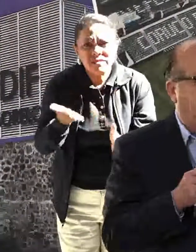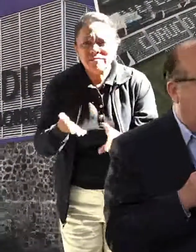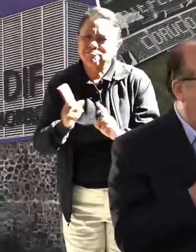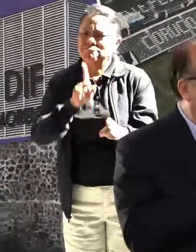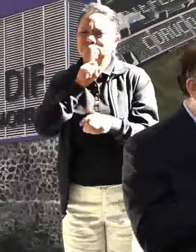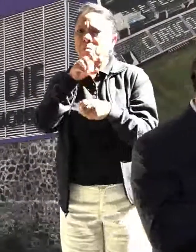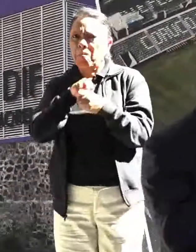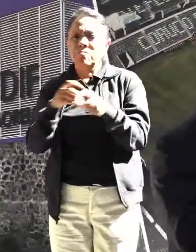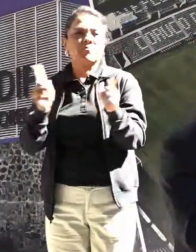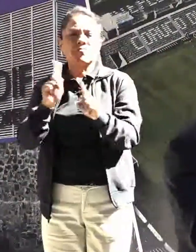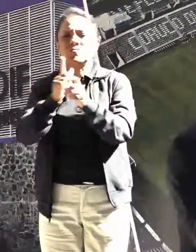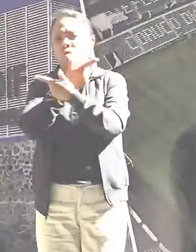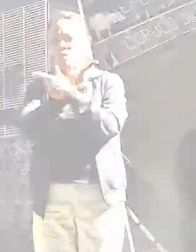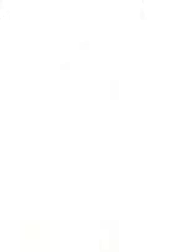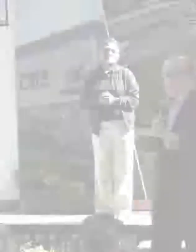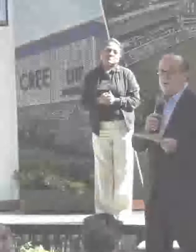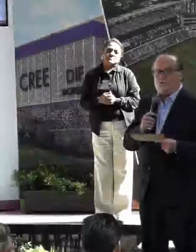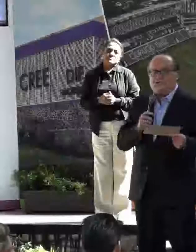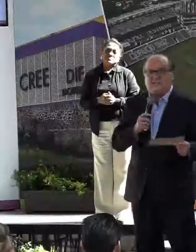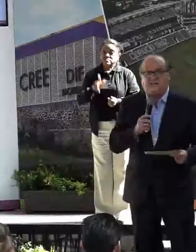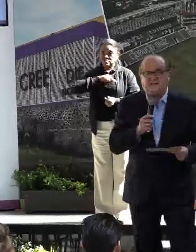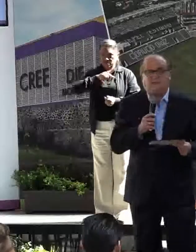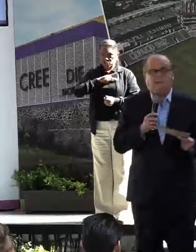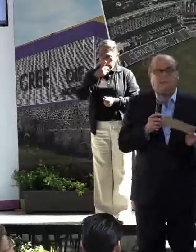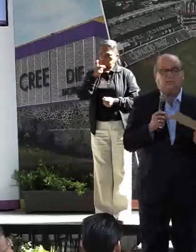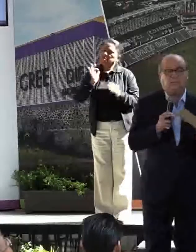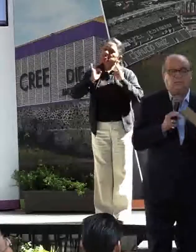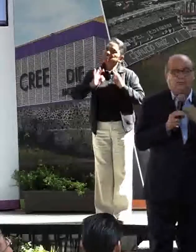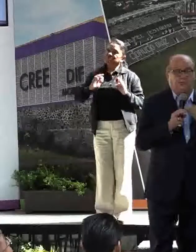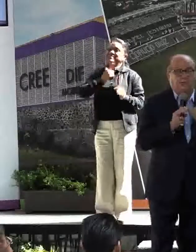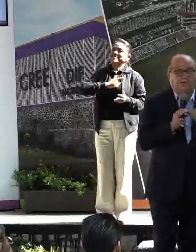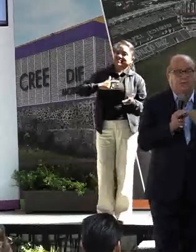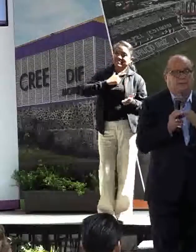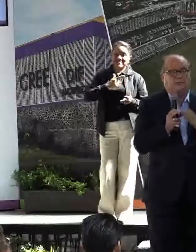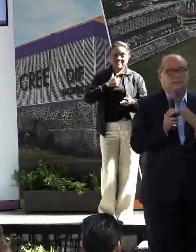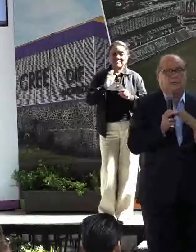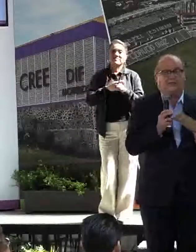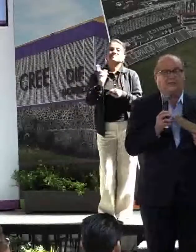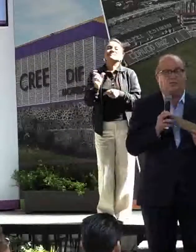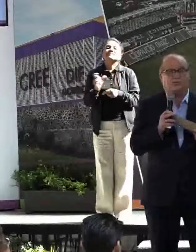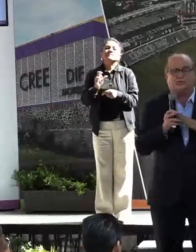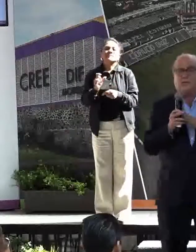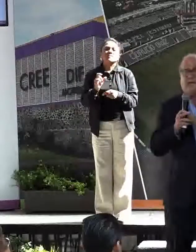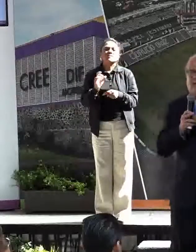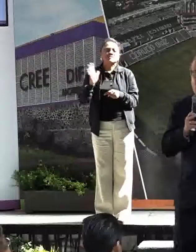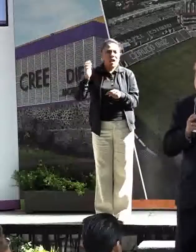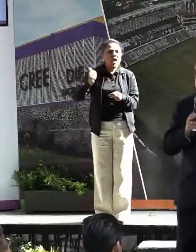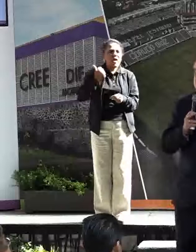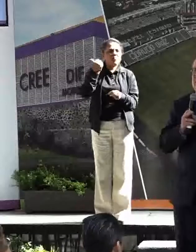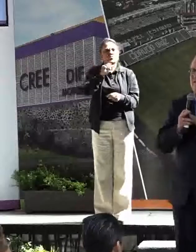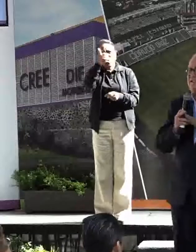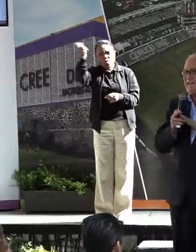esconder, todo con transparencia. Y lo digo con mucha satisfacción, porque cuando hay abusos de